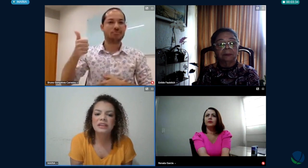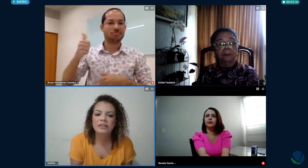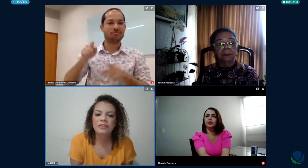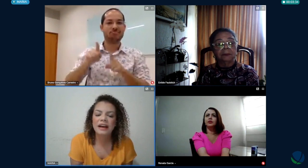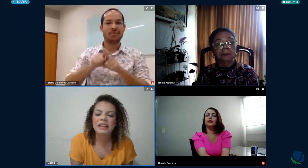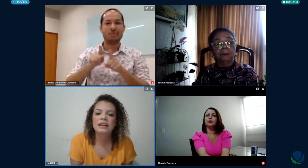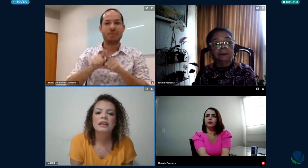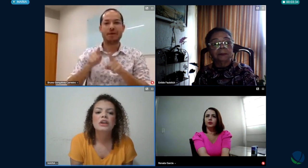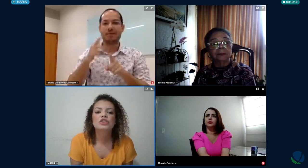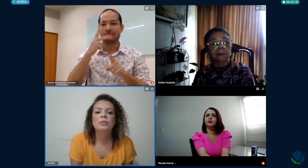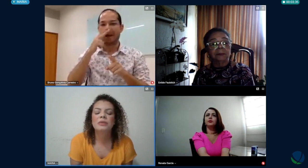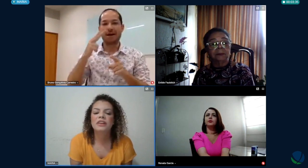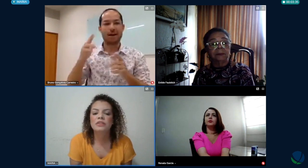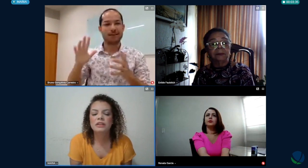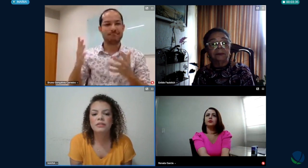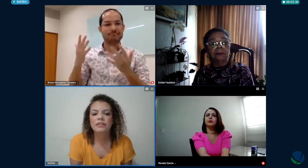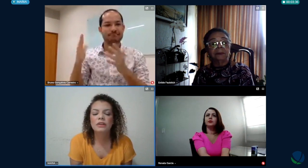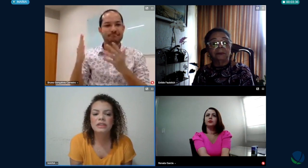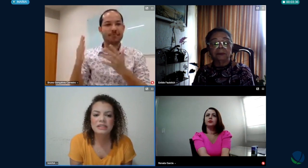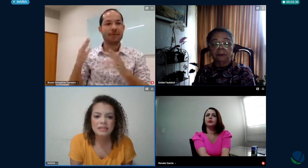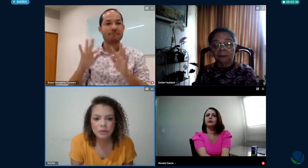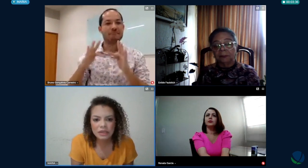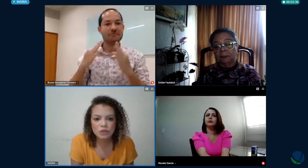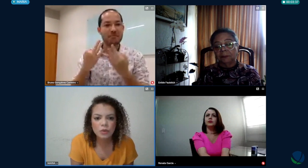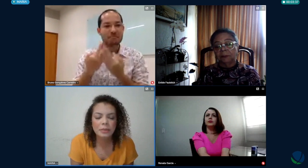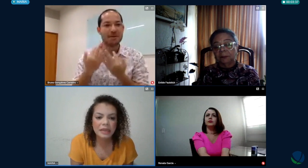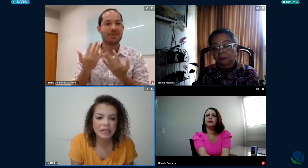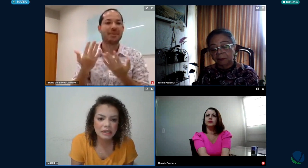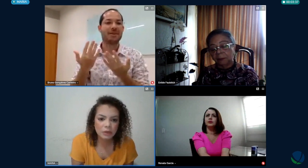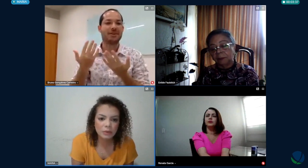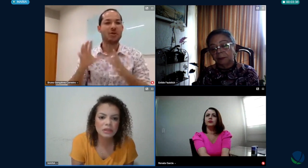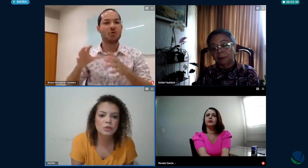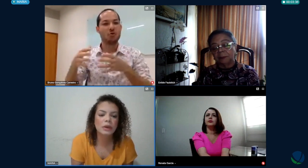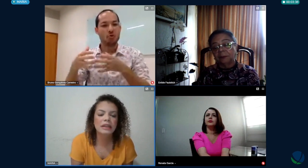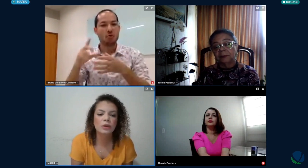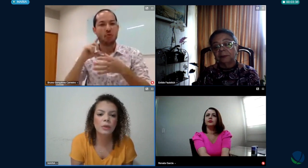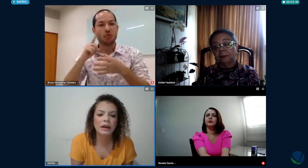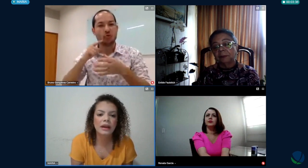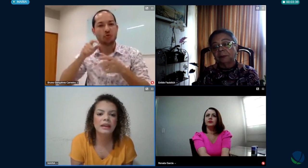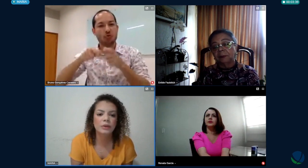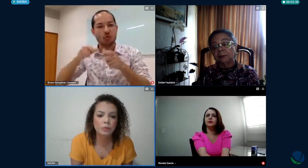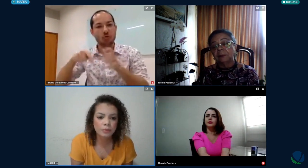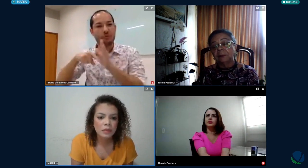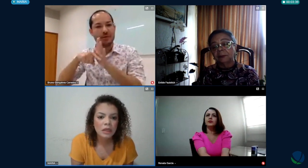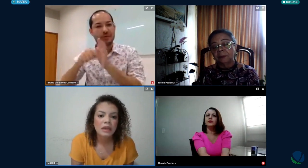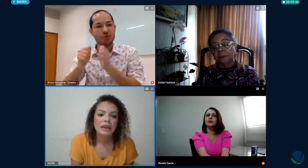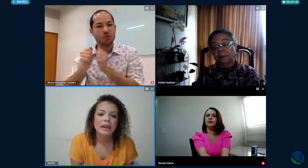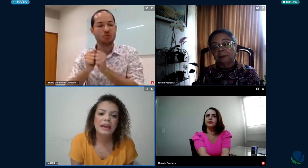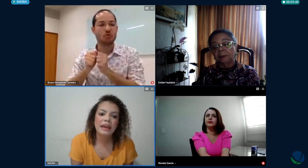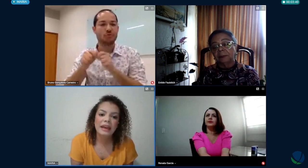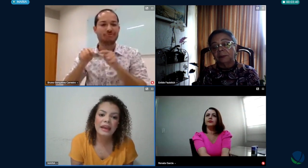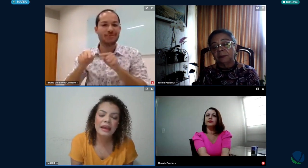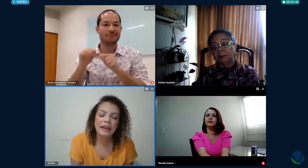Quando você fala sobre a valorização da sua primeira língua, da sua língua L1,